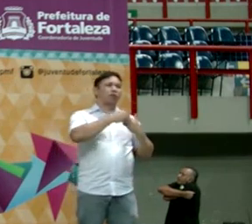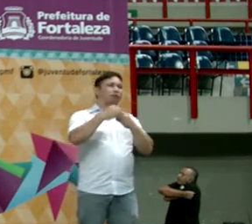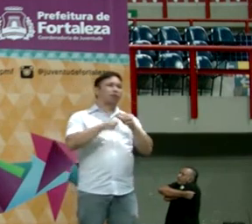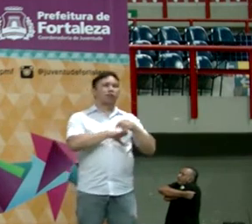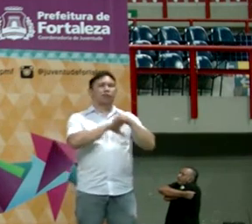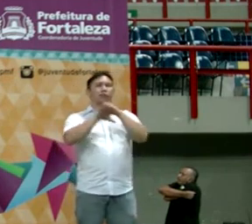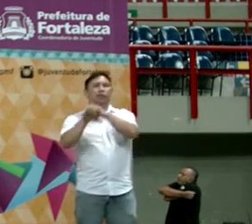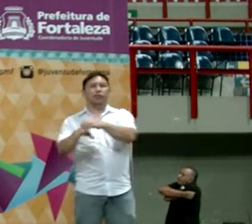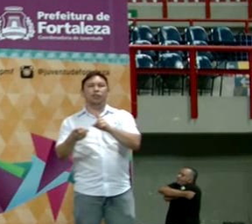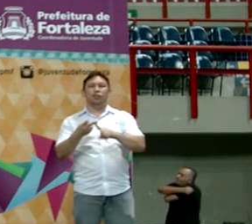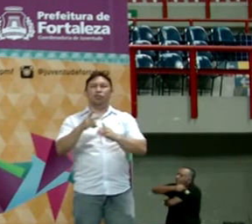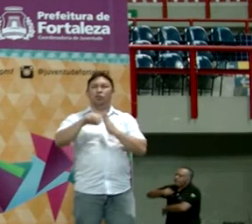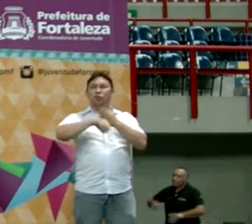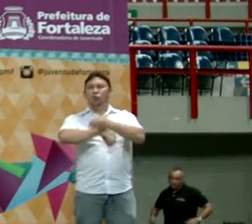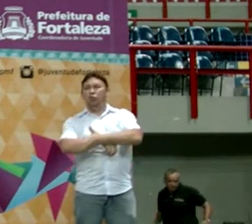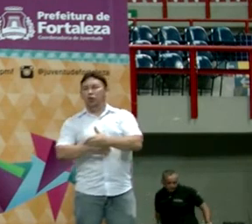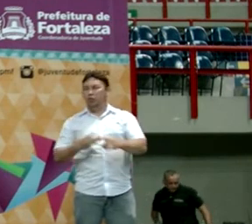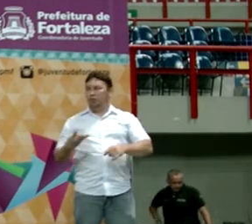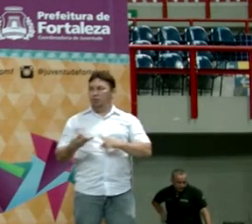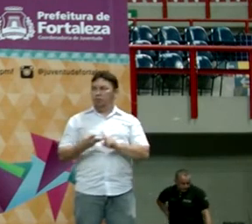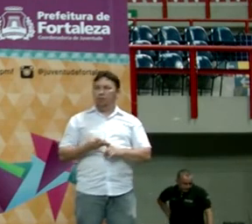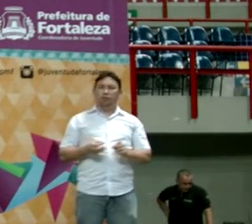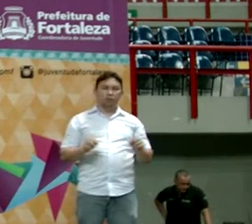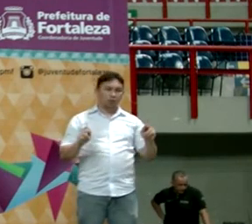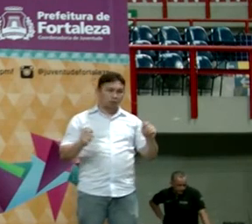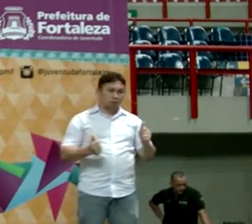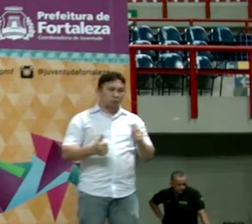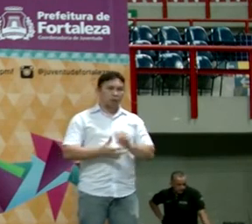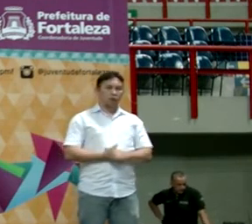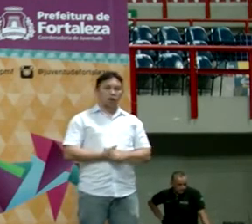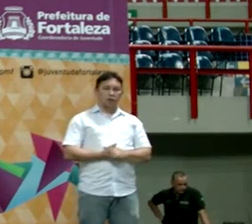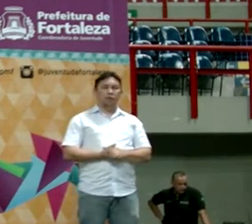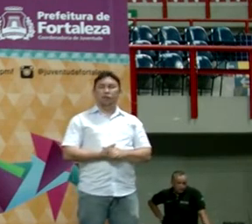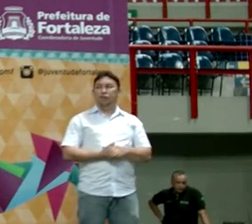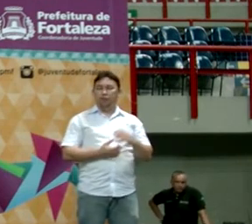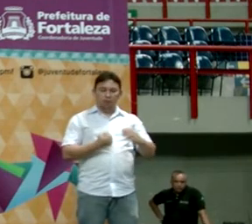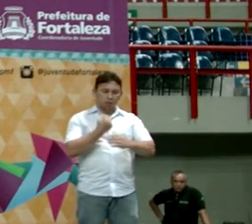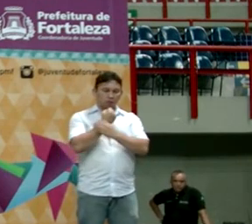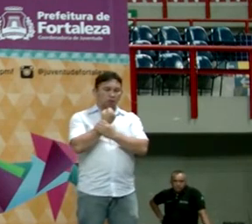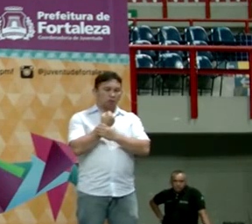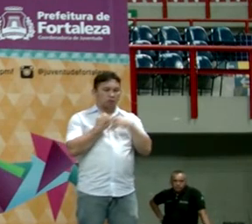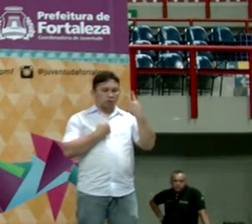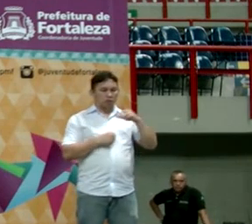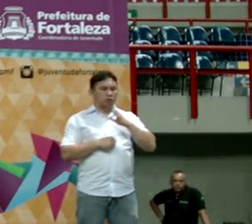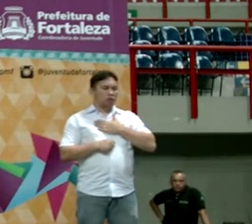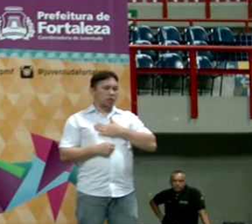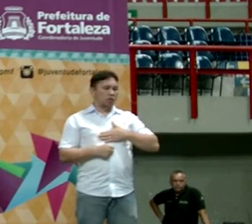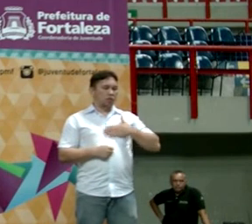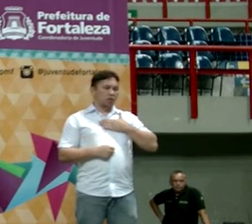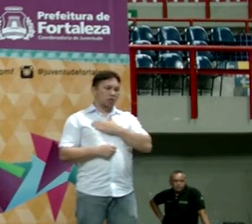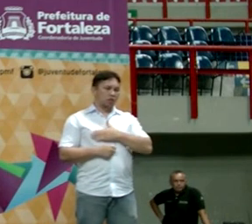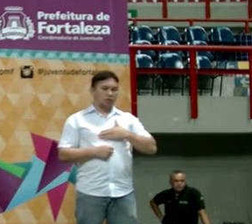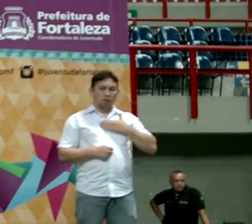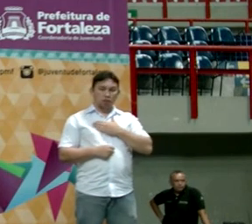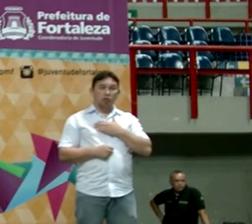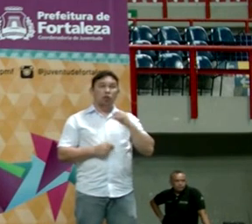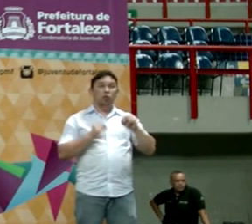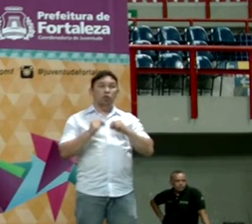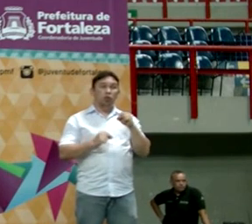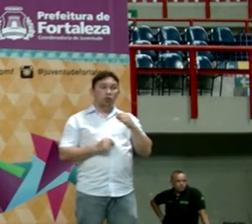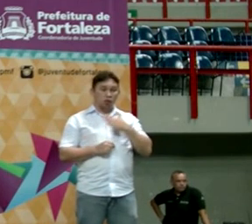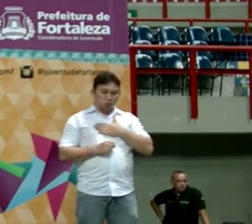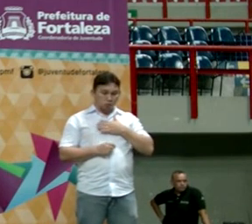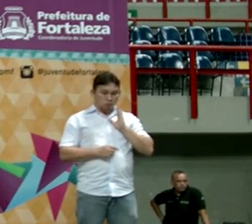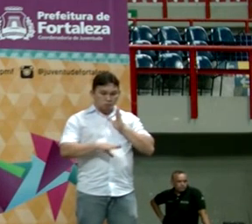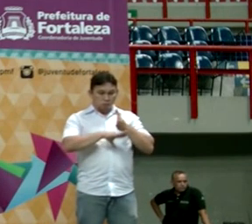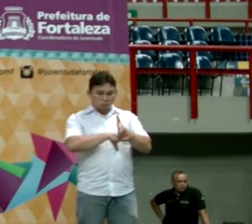transporte, facilita o acesso. B, fortalecimento do estado de bem-estar, falsíssimo. O que é o estado de bem-estar,